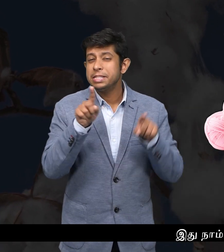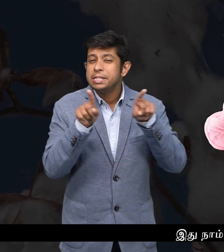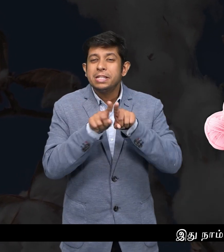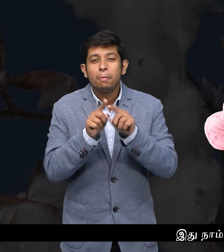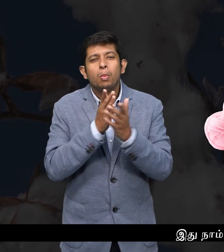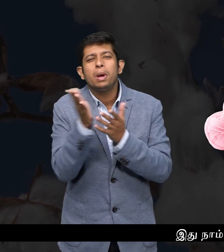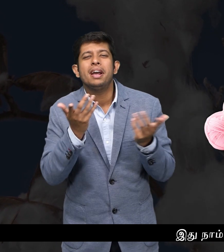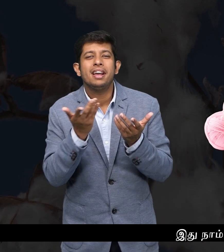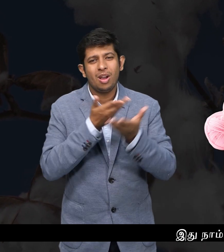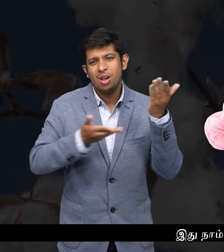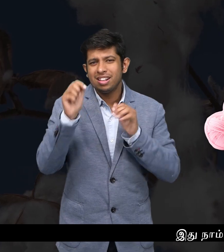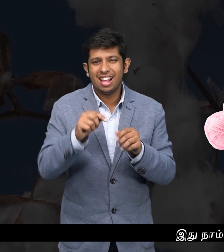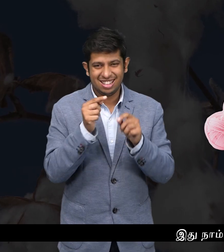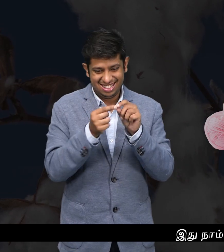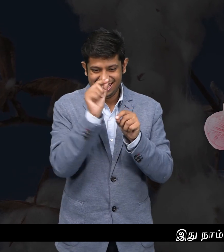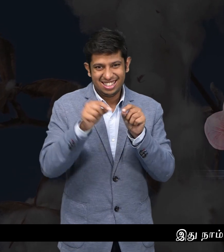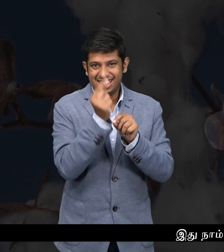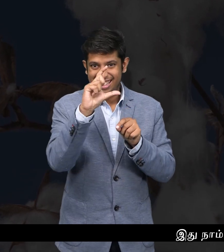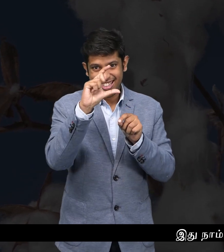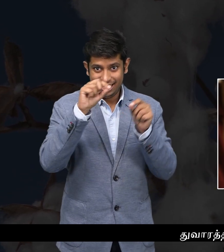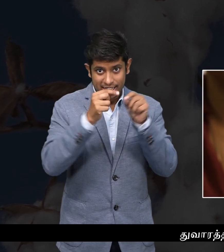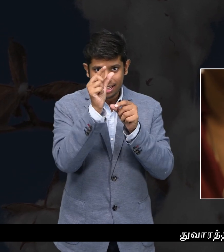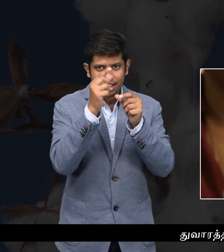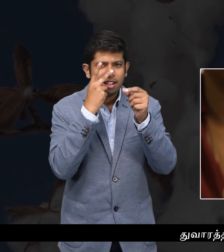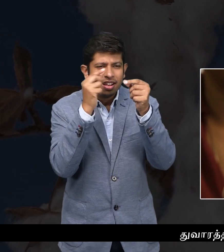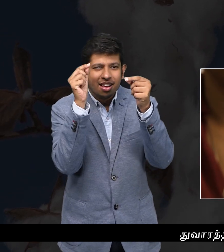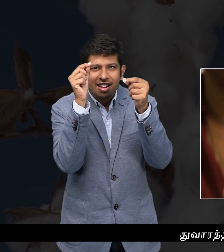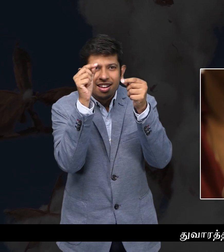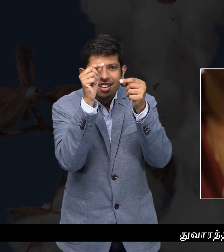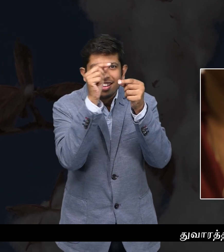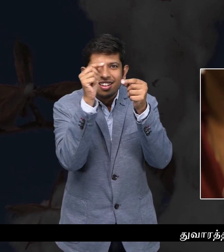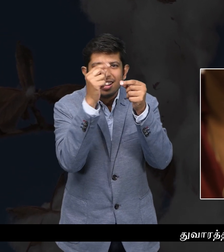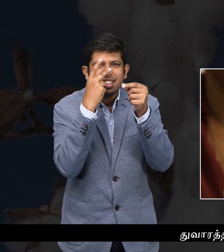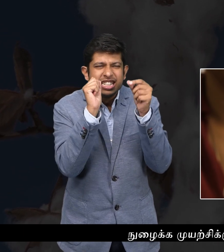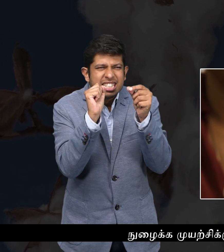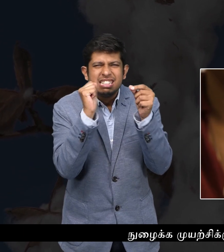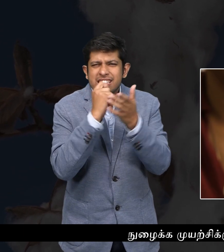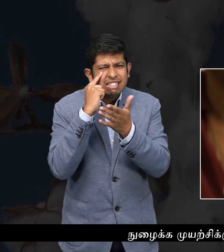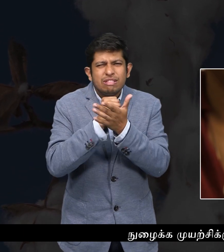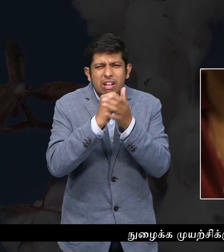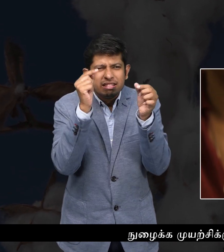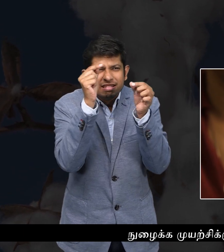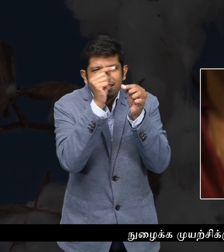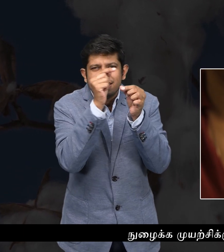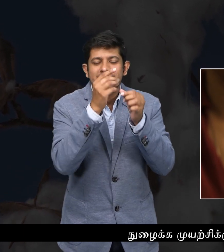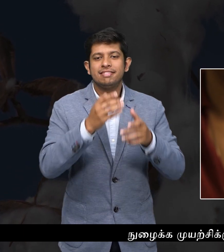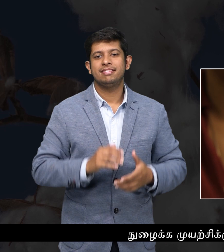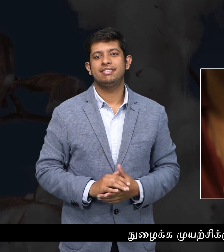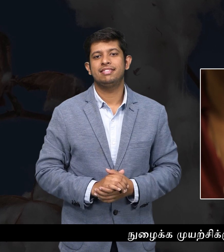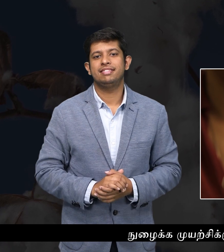ஒரு ஊசியை துவாரத்தில் நுழைக்க நாம் சிரமப்படும்போது, நாம் அந்த நூலை